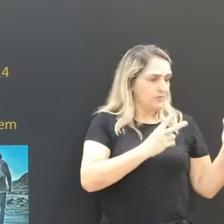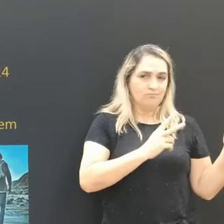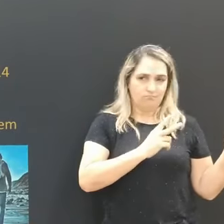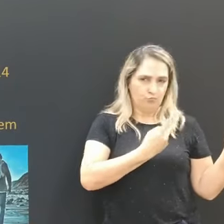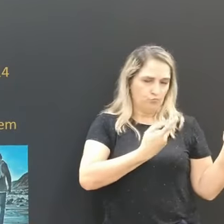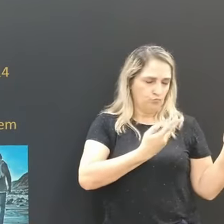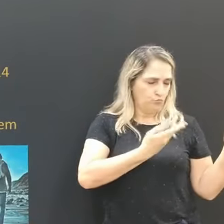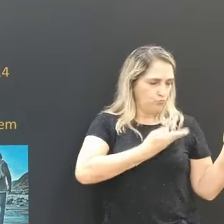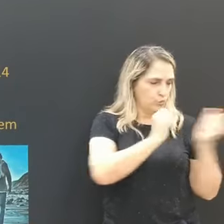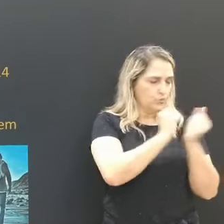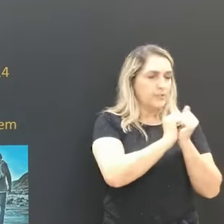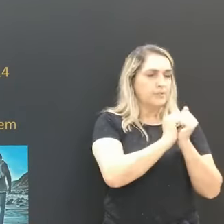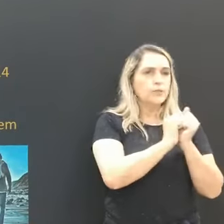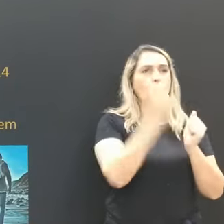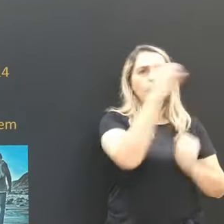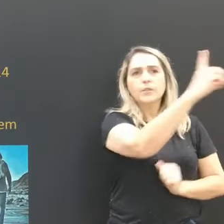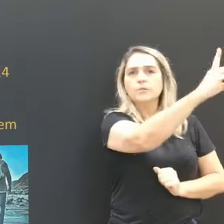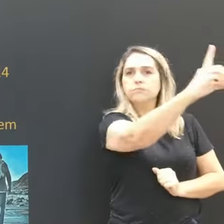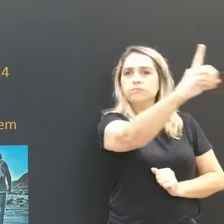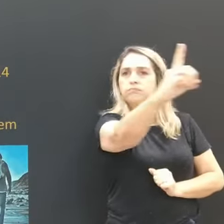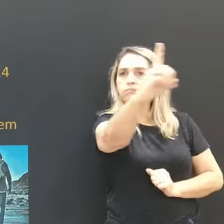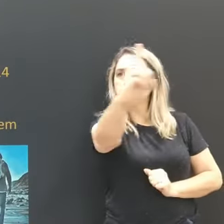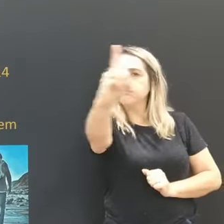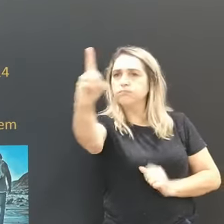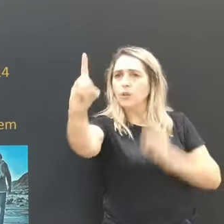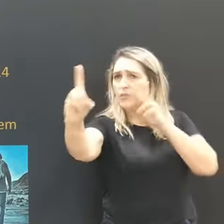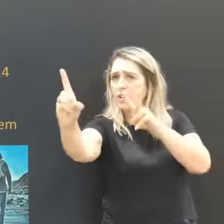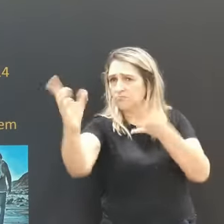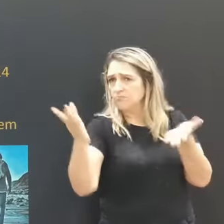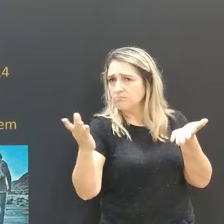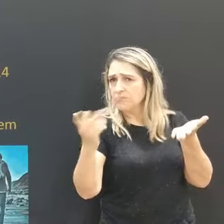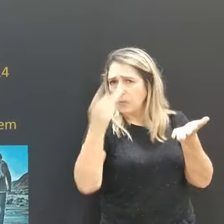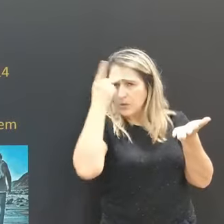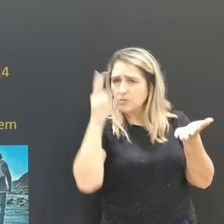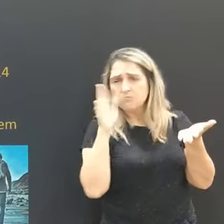exemplo, né? Nós duas, né?